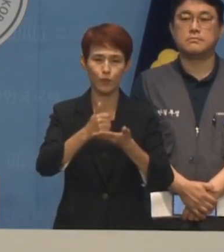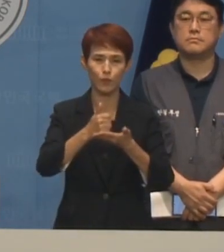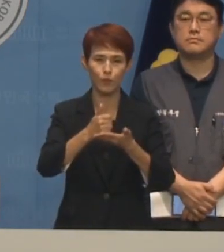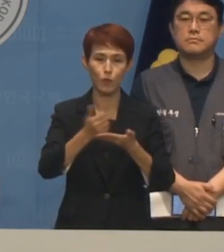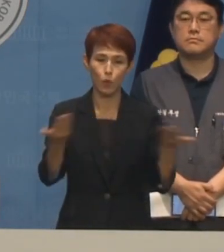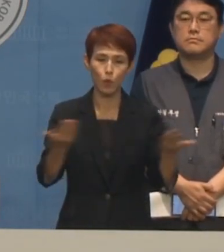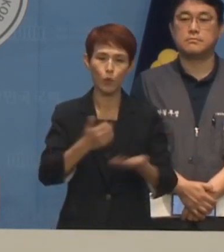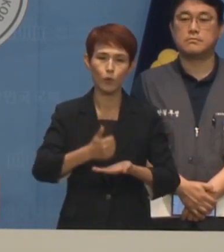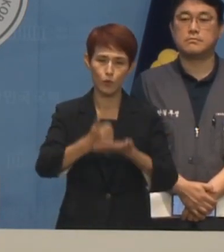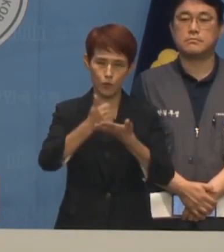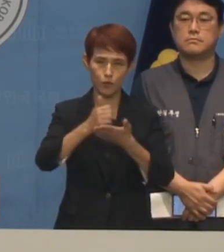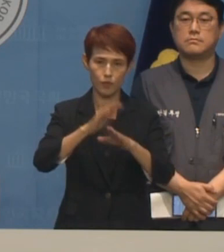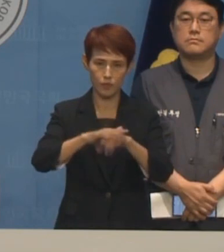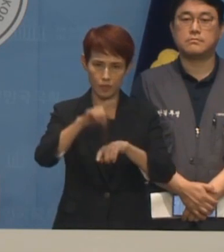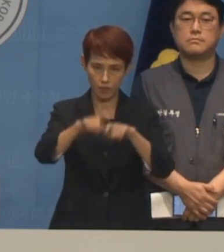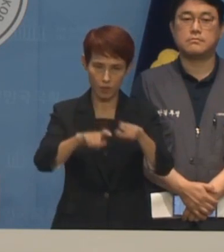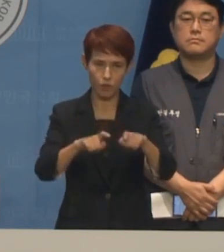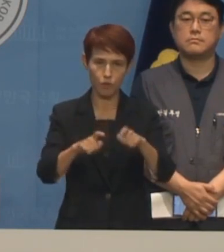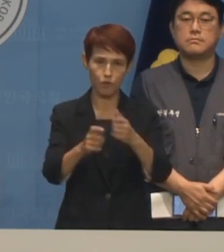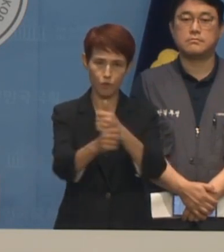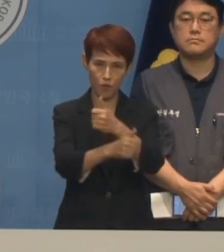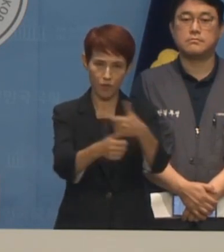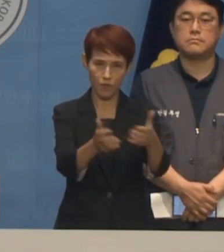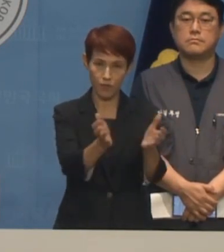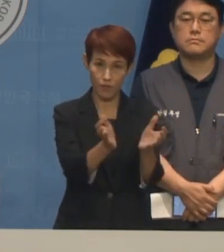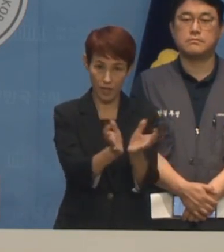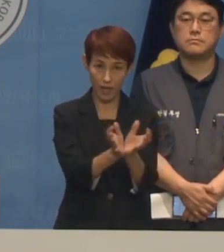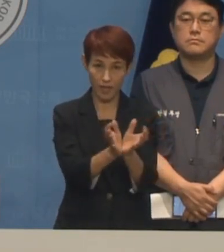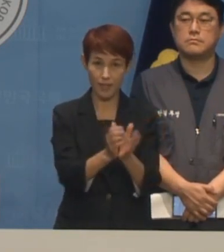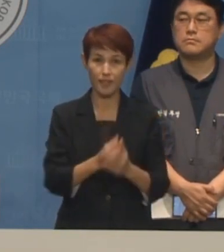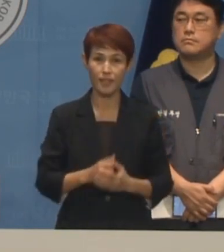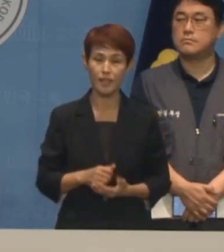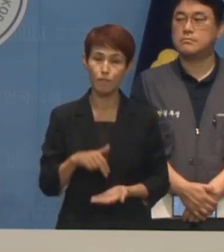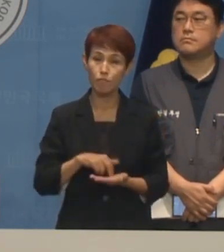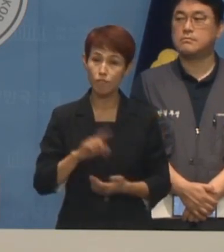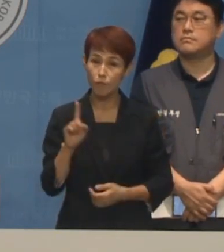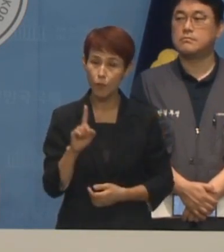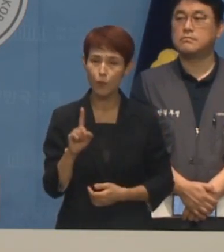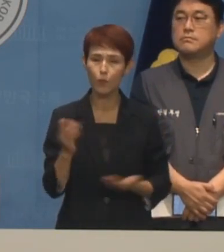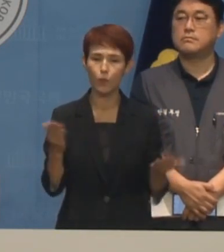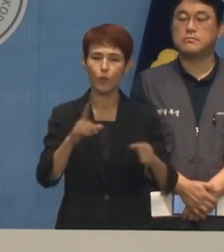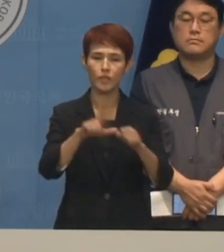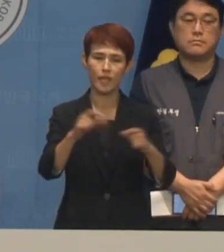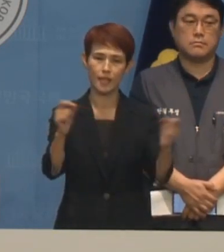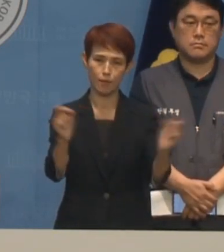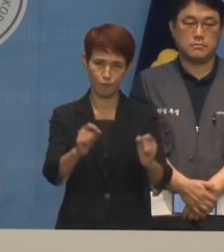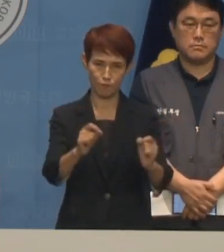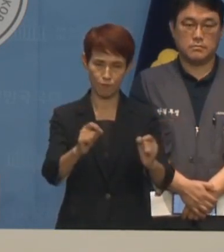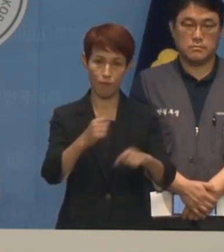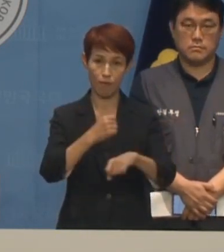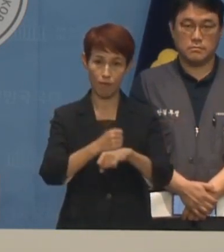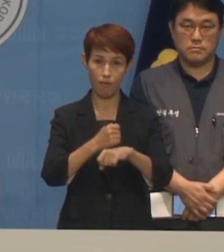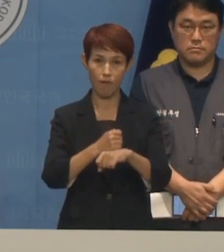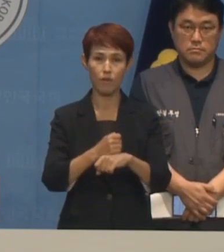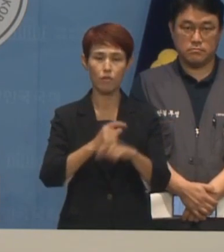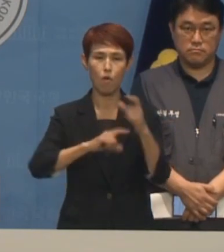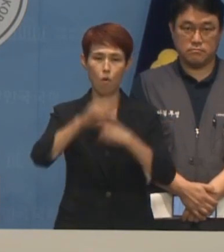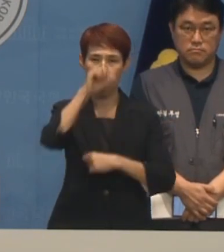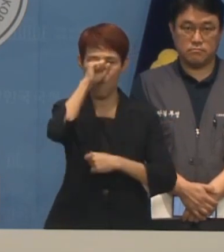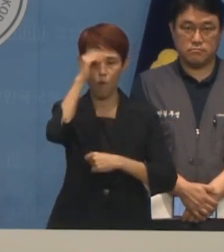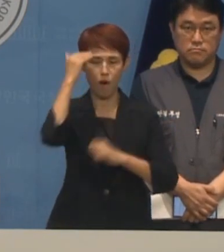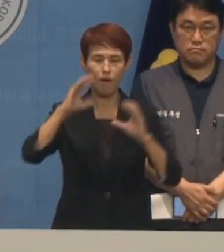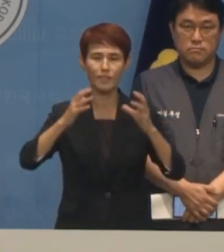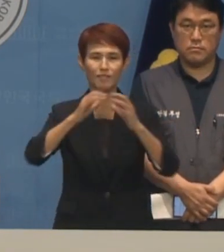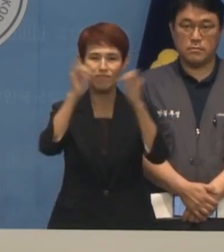주신 주사일제 네트워크는 노동시간 단축으로 더 나은 노동, 더 나은 대한민국 사회를 만들기